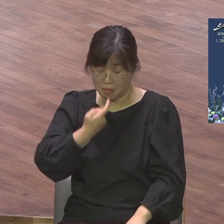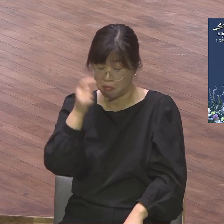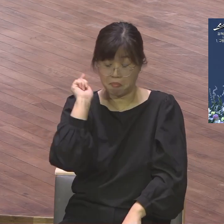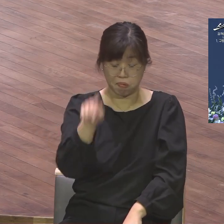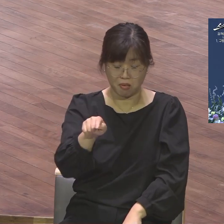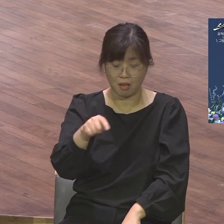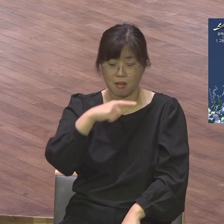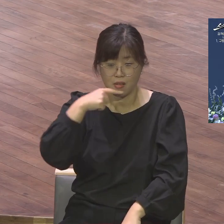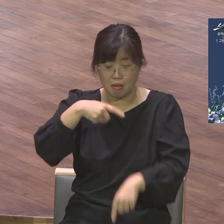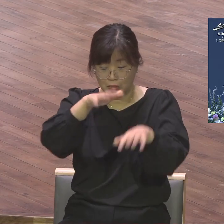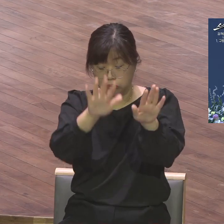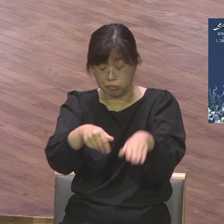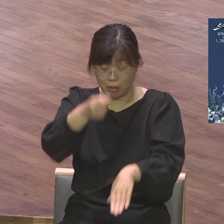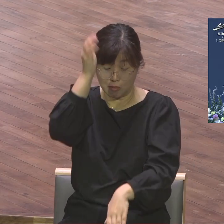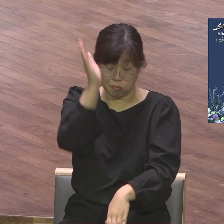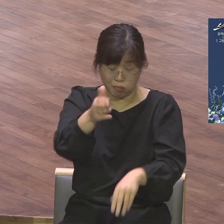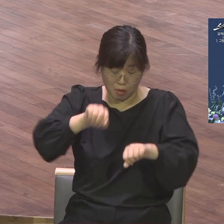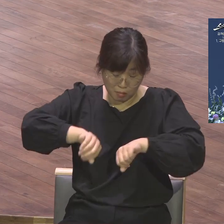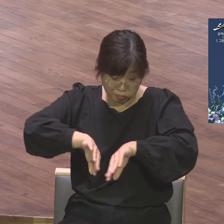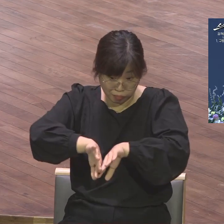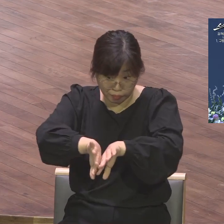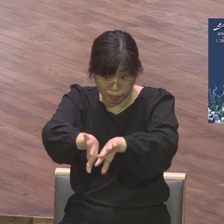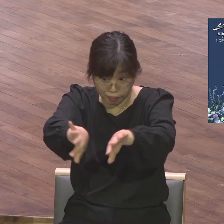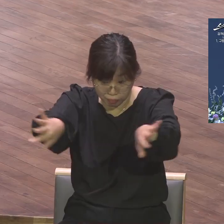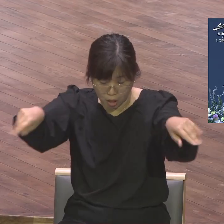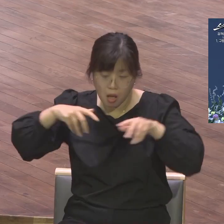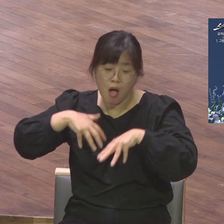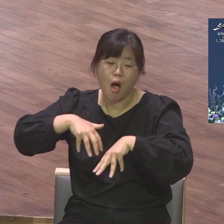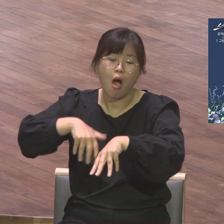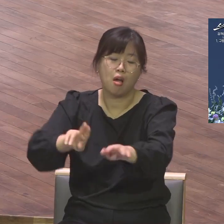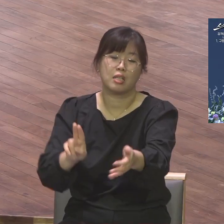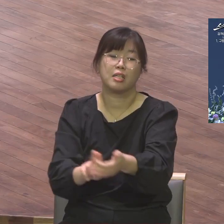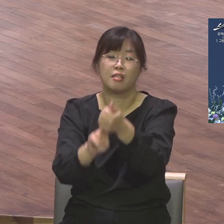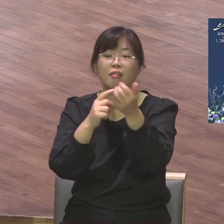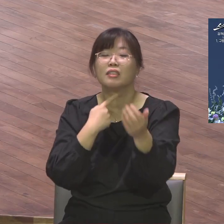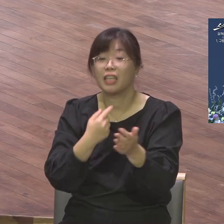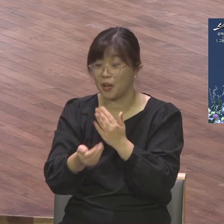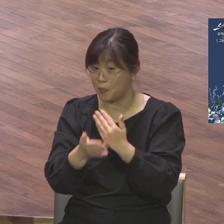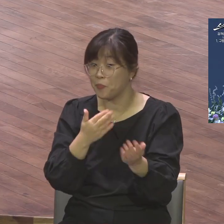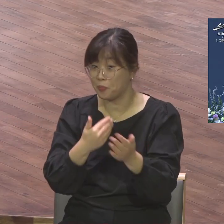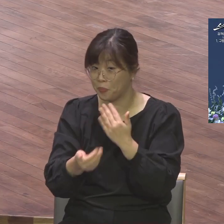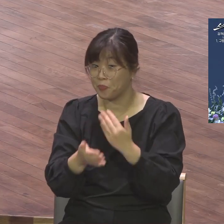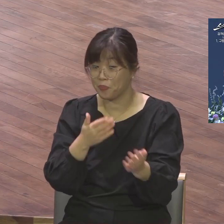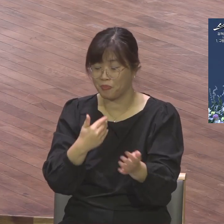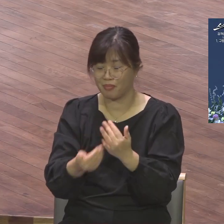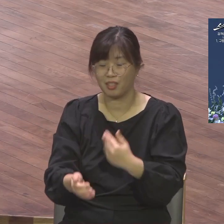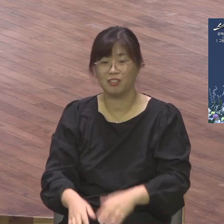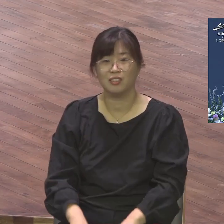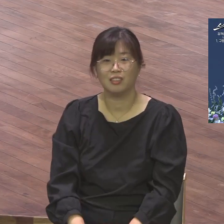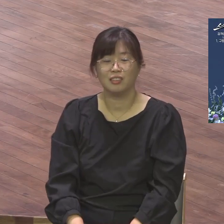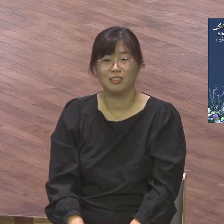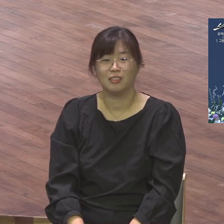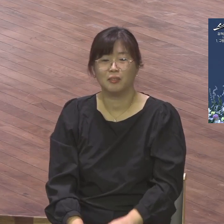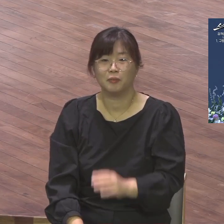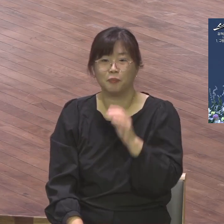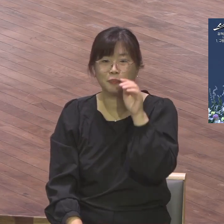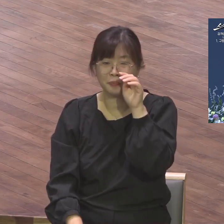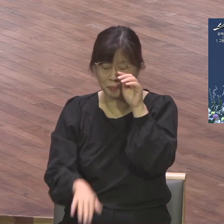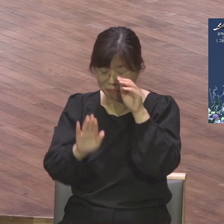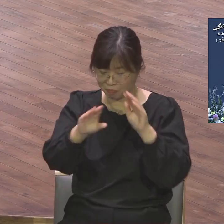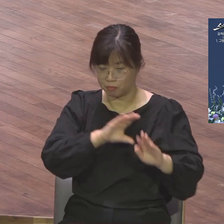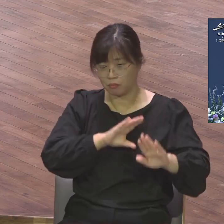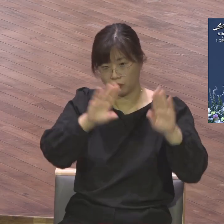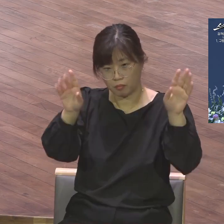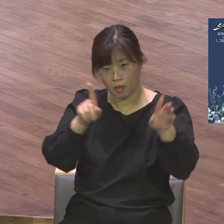믿음 아무도 안 믿는데 모세가 힘있게 외쳤잖아요. 이 애굽 군대가 뒤쫓아오고 있는데 다시는 보지 못할